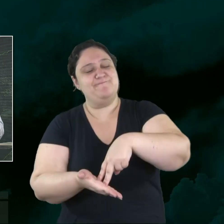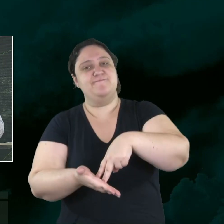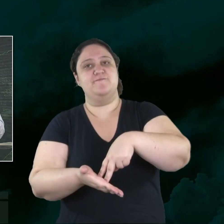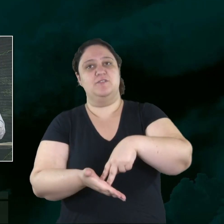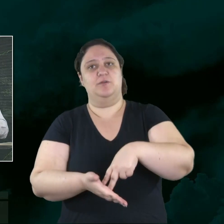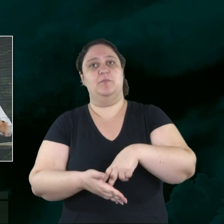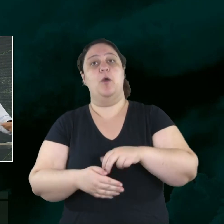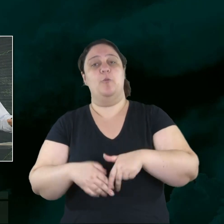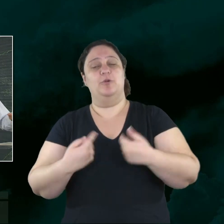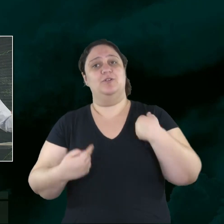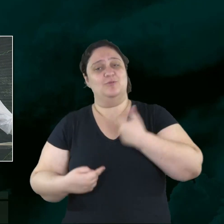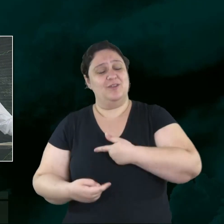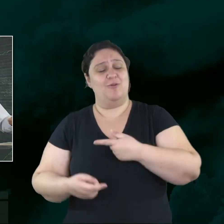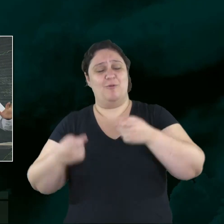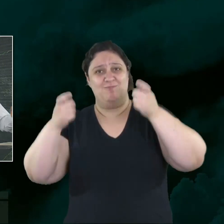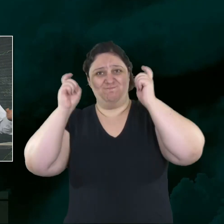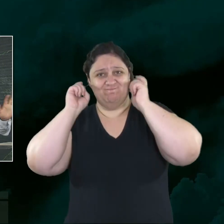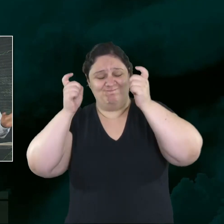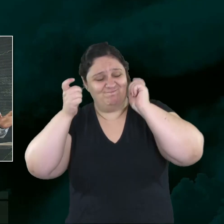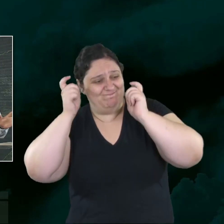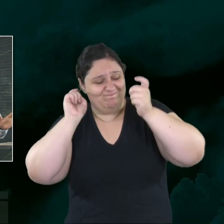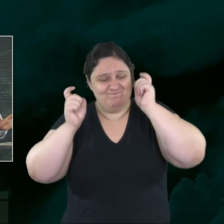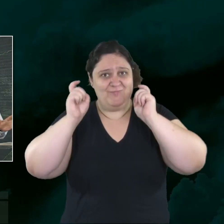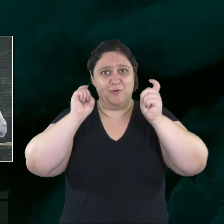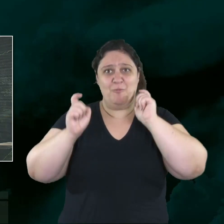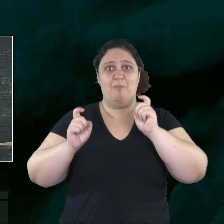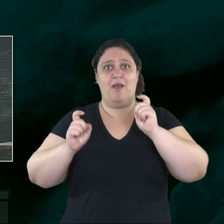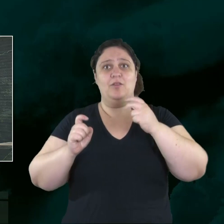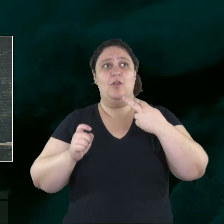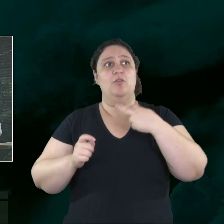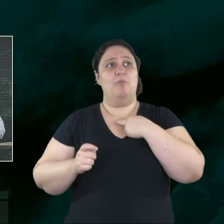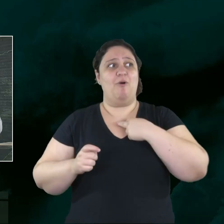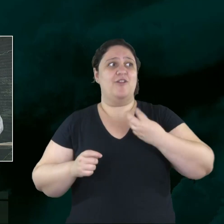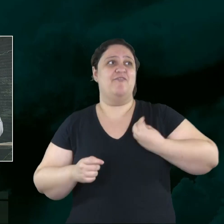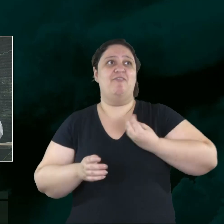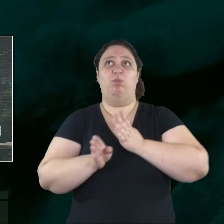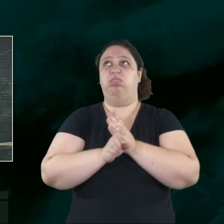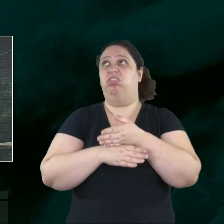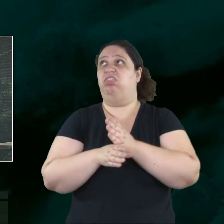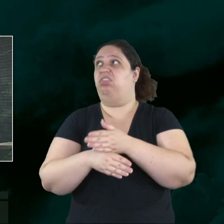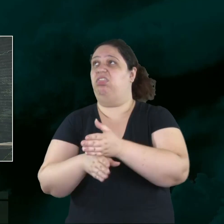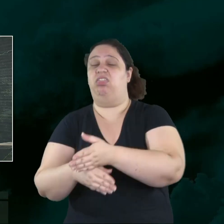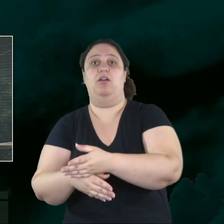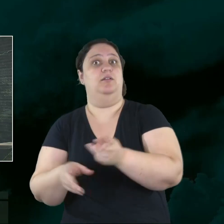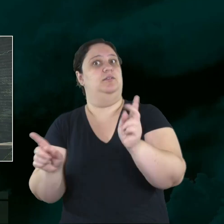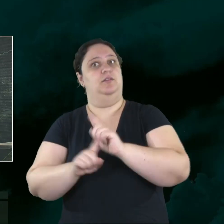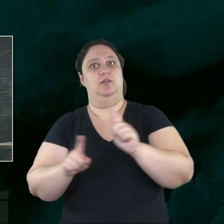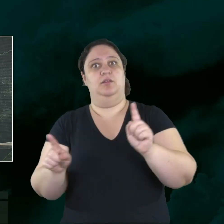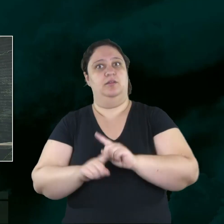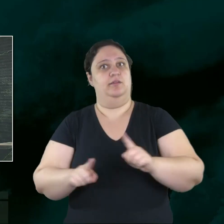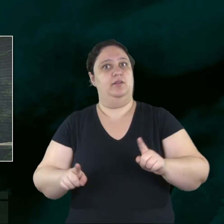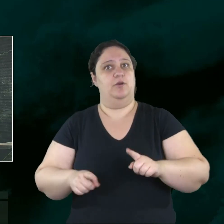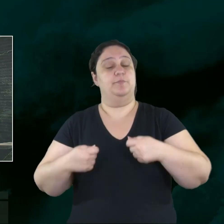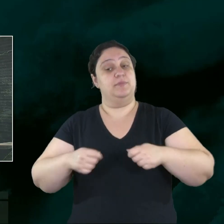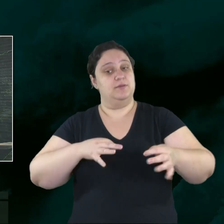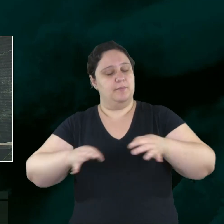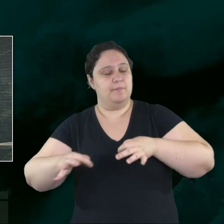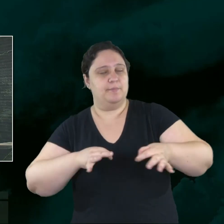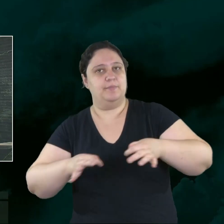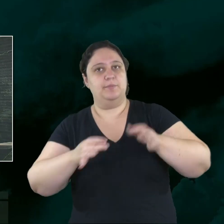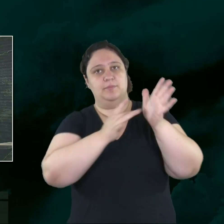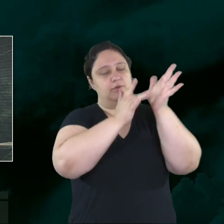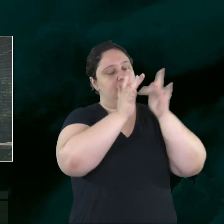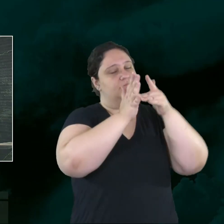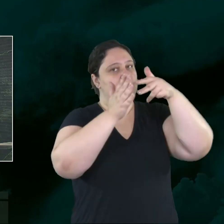irmãos, é da gente não viver desapercebidamente. Vamos nos preparar para a vinda do Senhor, né? Nos últimos dias,